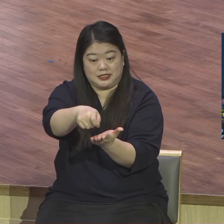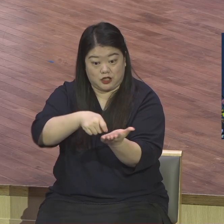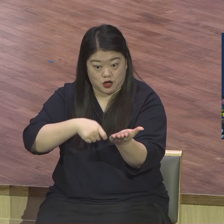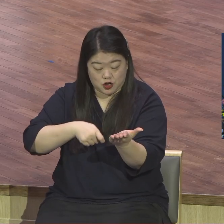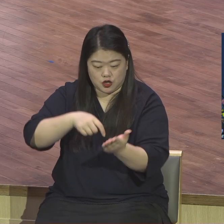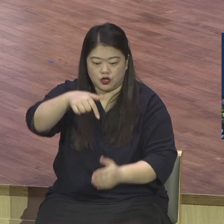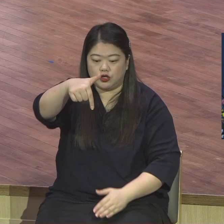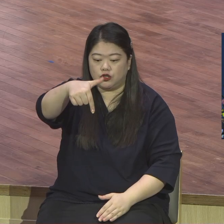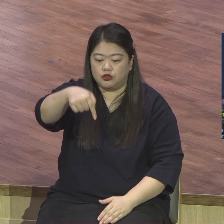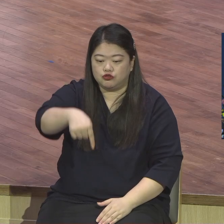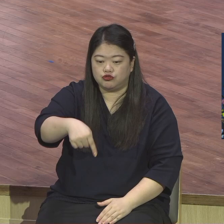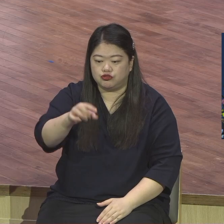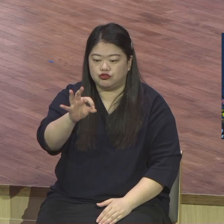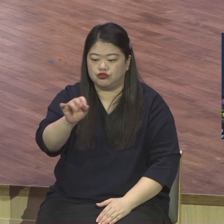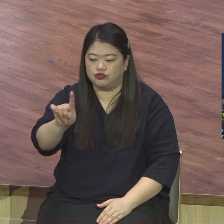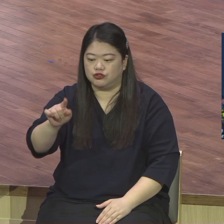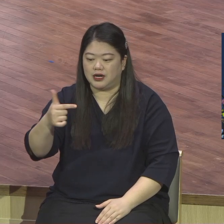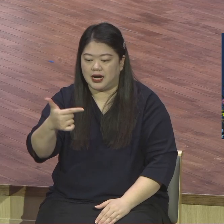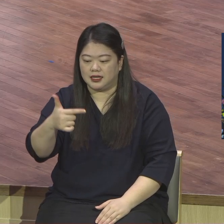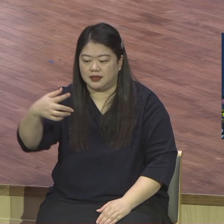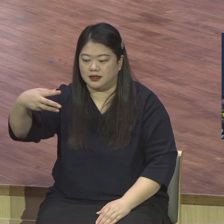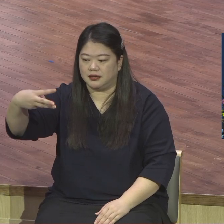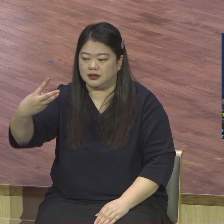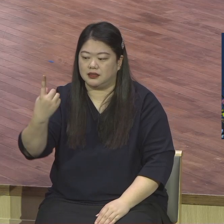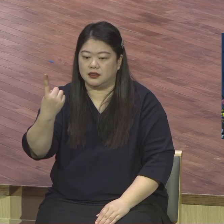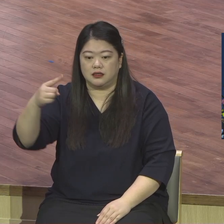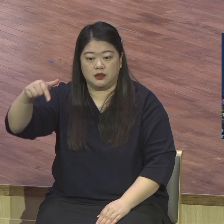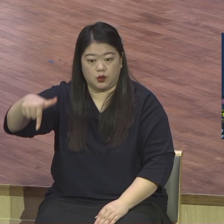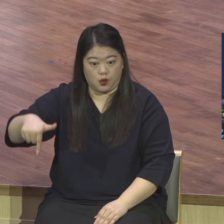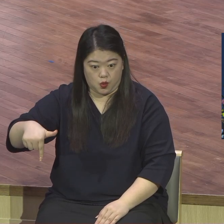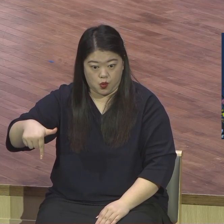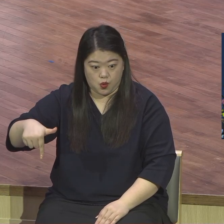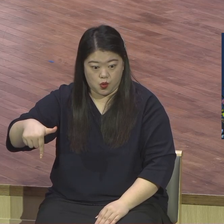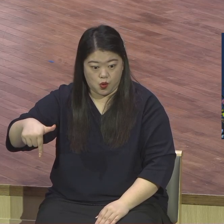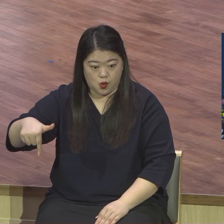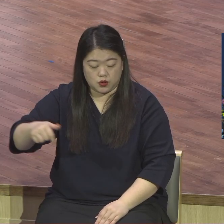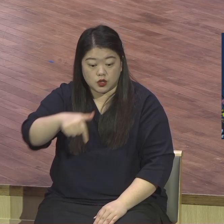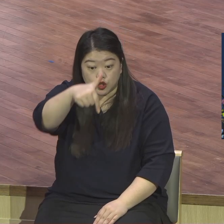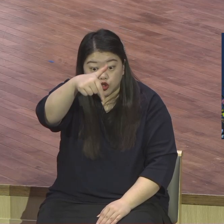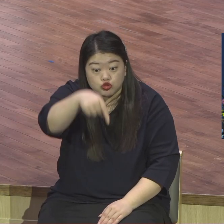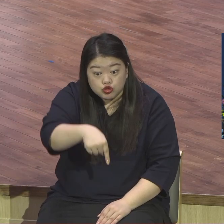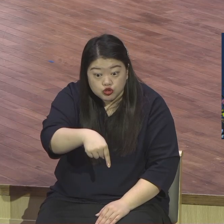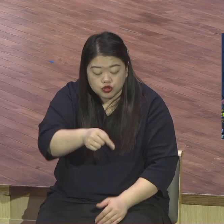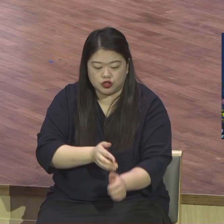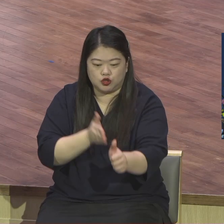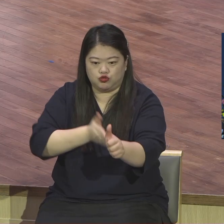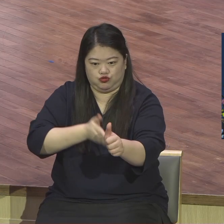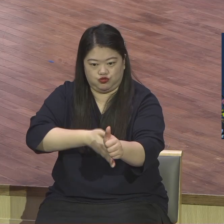평안을 구하는 글이라. 구안록.